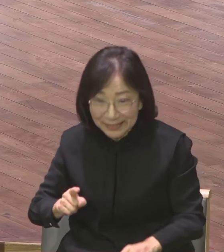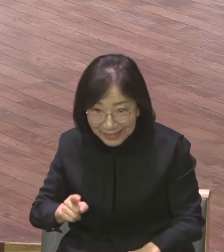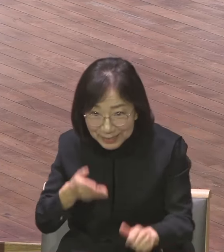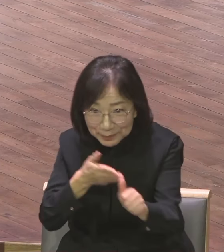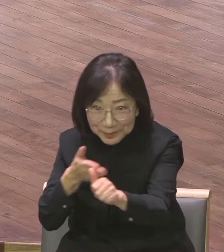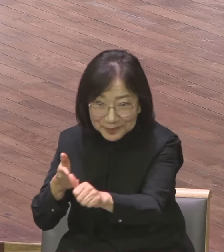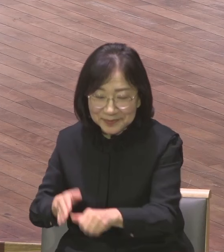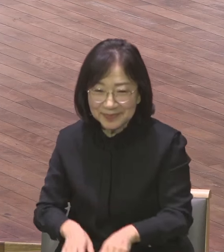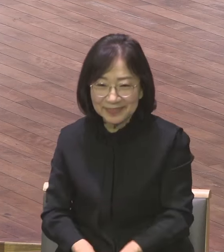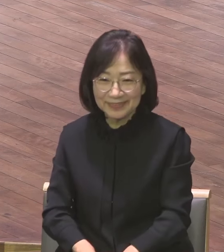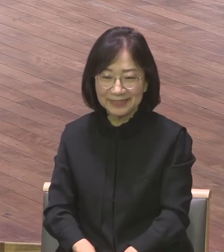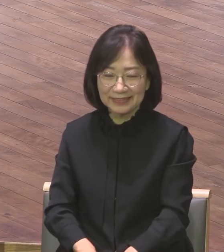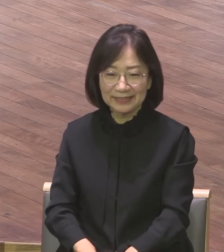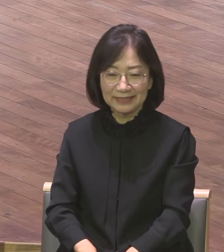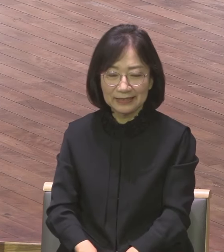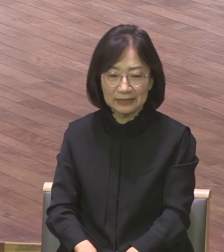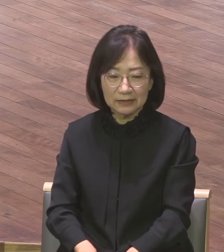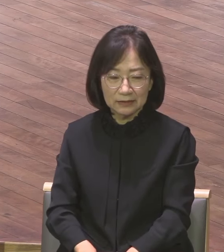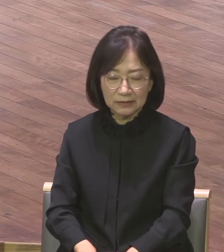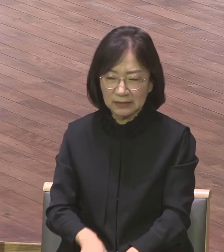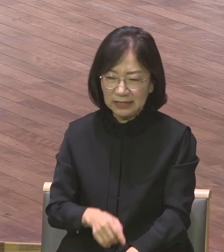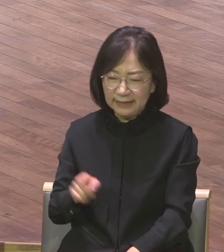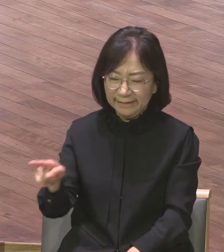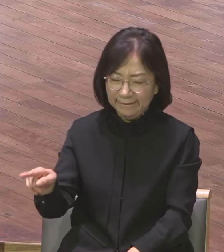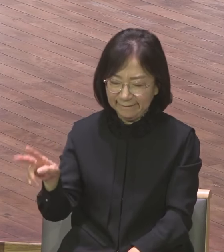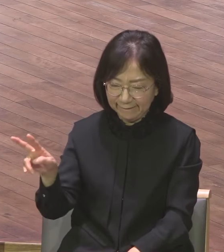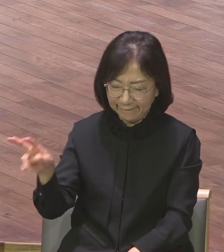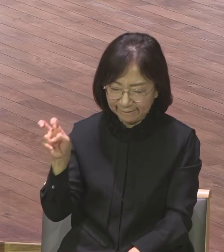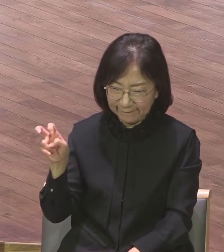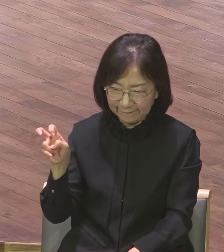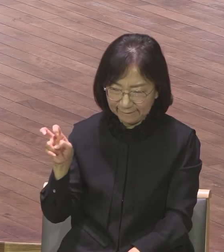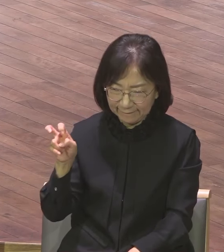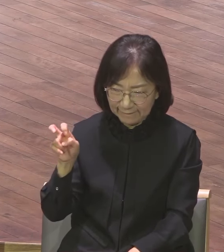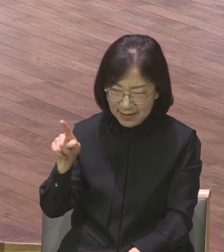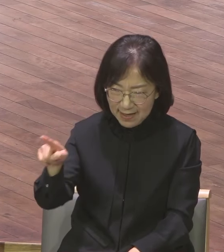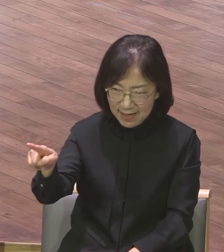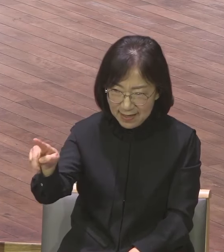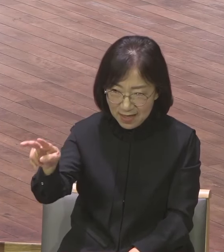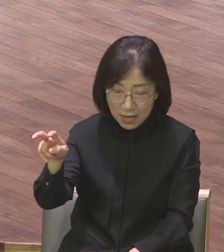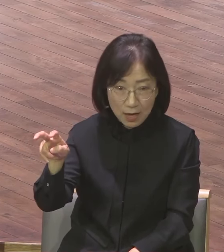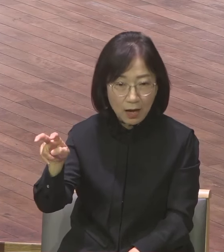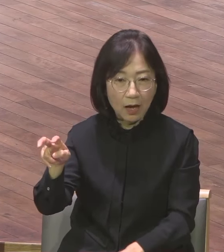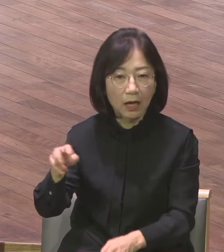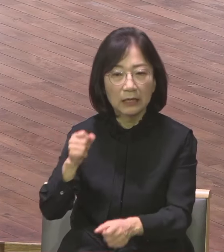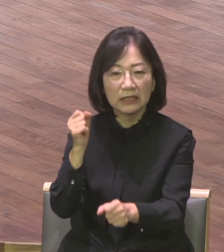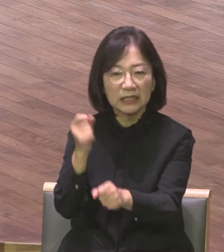영적 싸움이다. 어? 저 인간이 이미 진 거예요. 이미